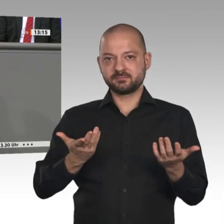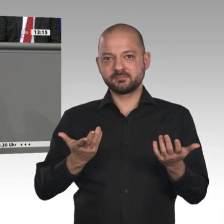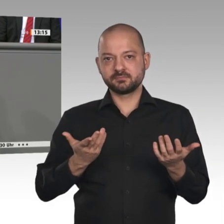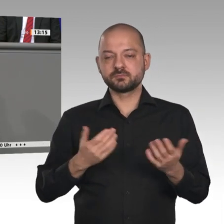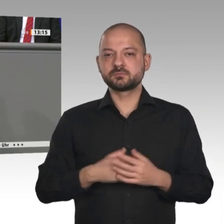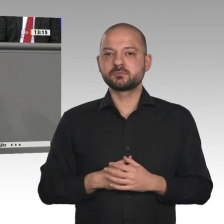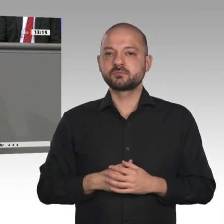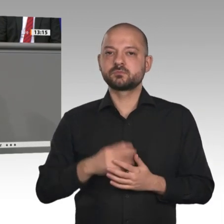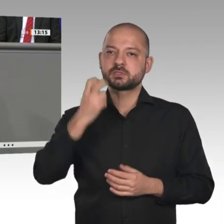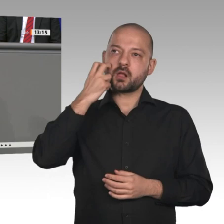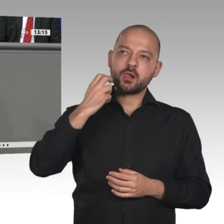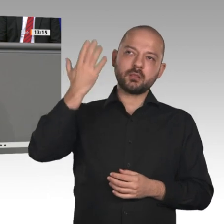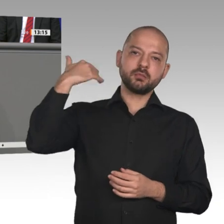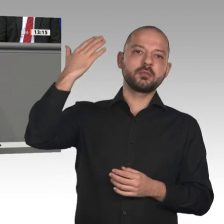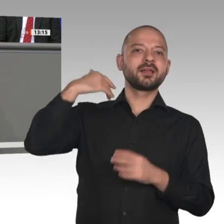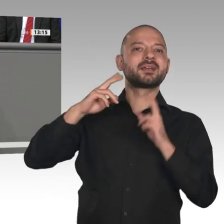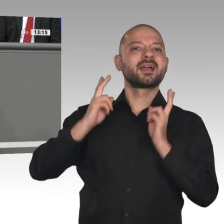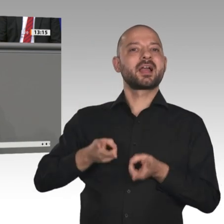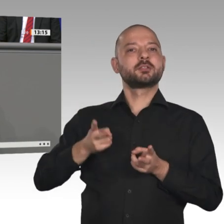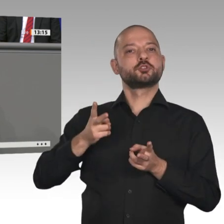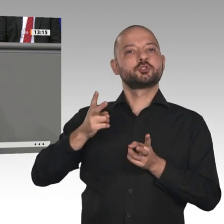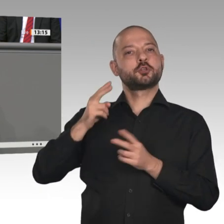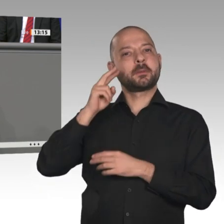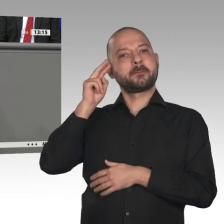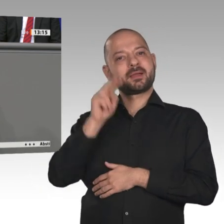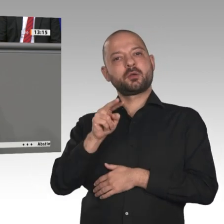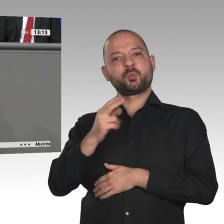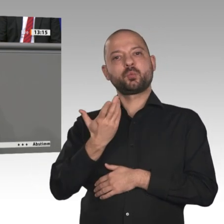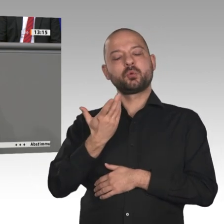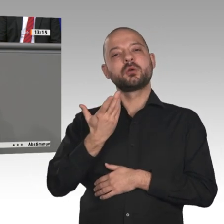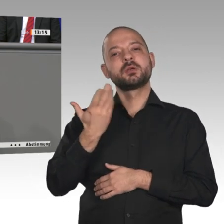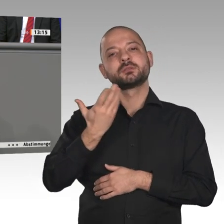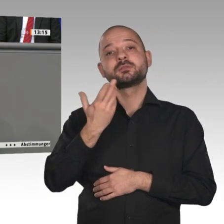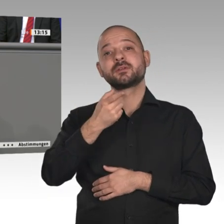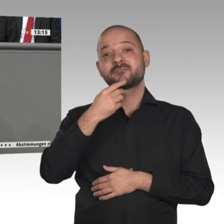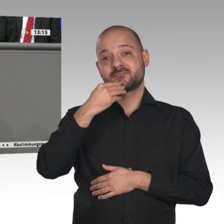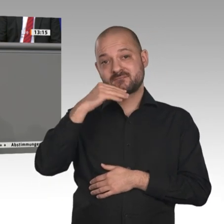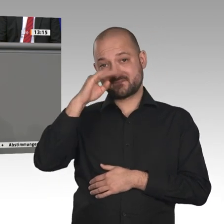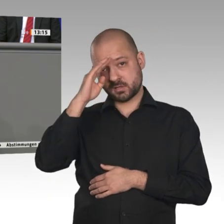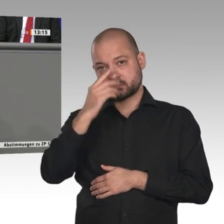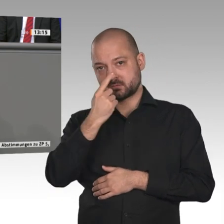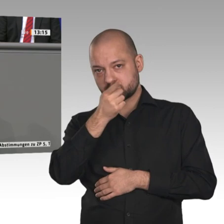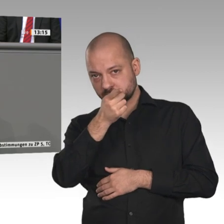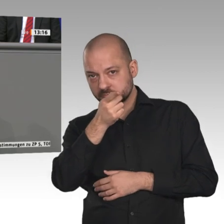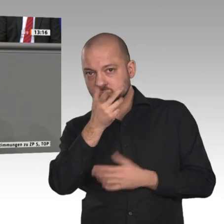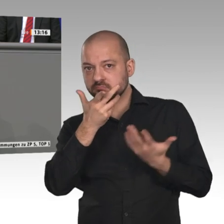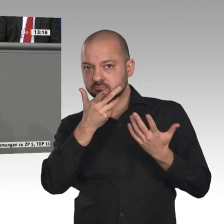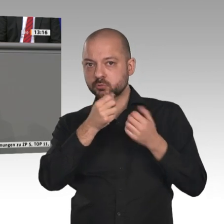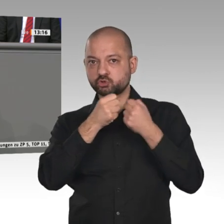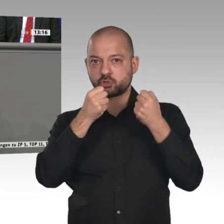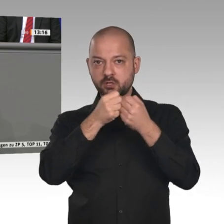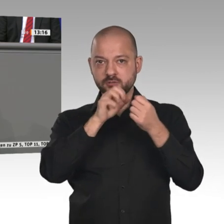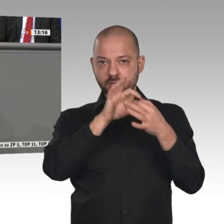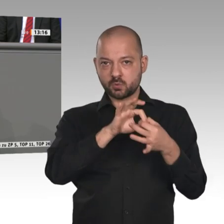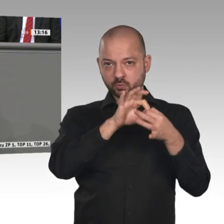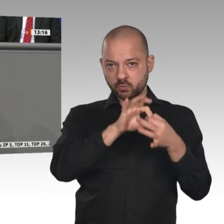dann bleibt das Kind ohne den Anspruch auf die deutsche Staatsangehörigkeit bis heute. Und wenn Sie mich